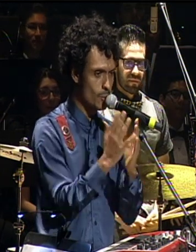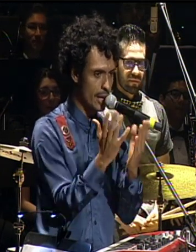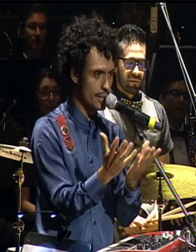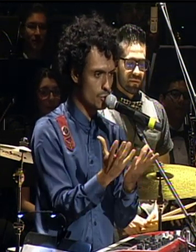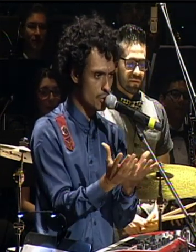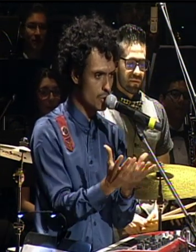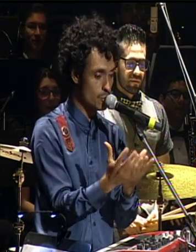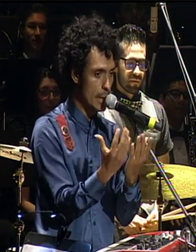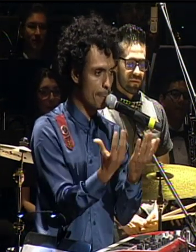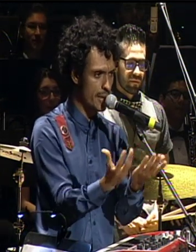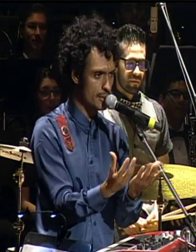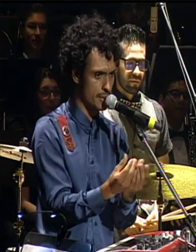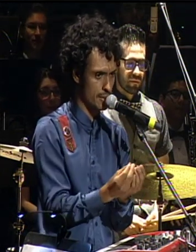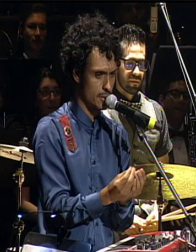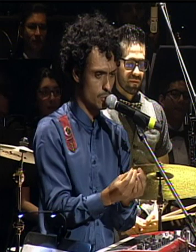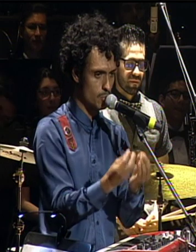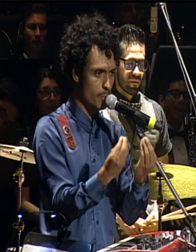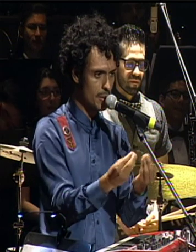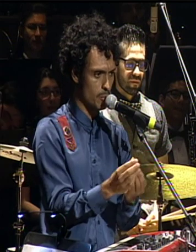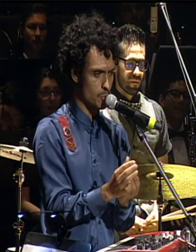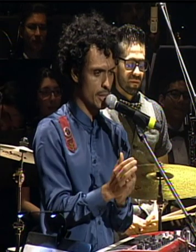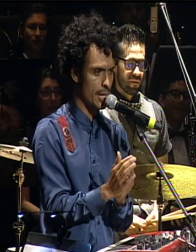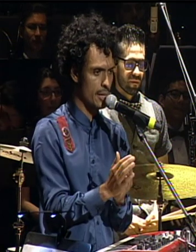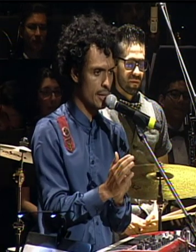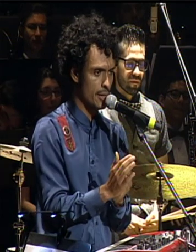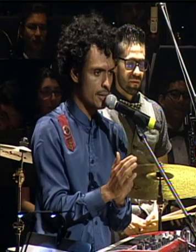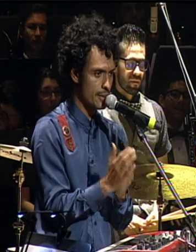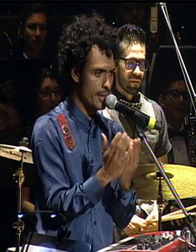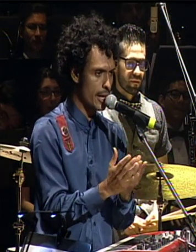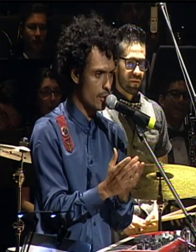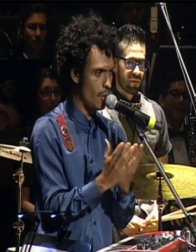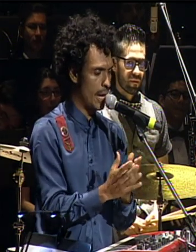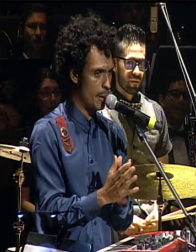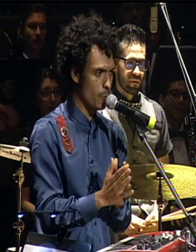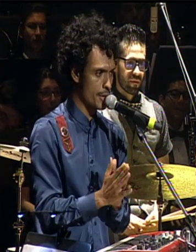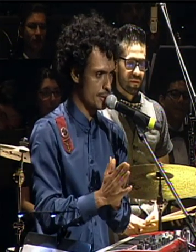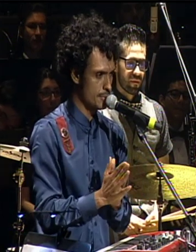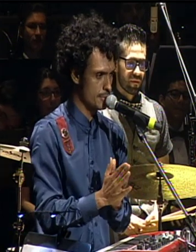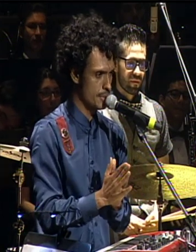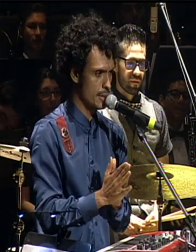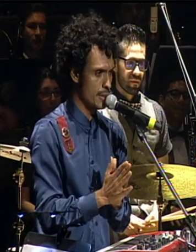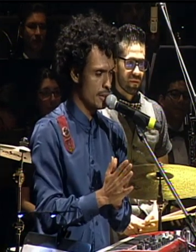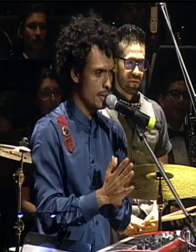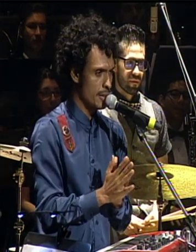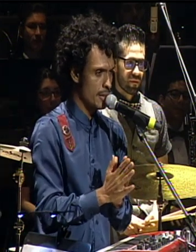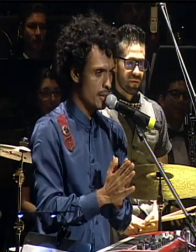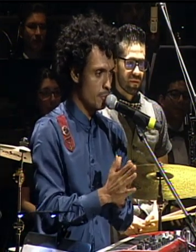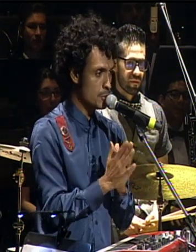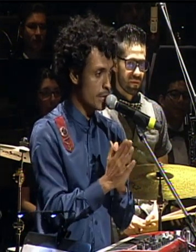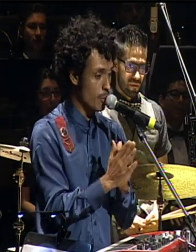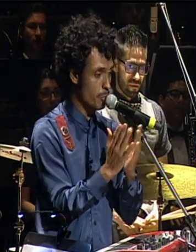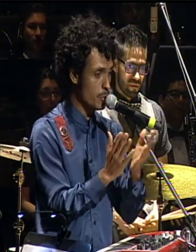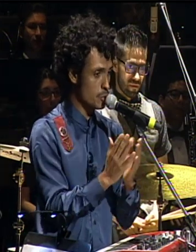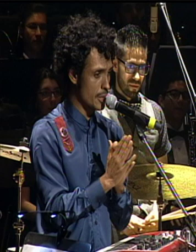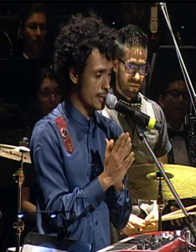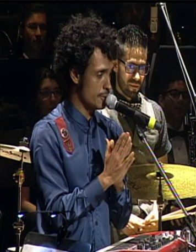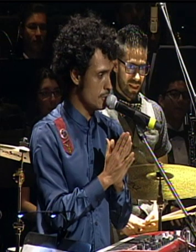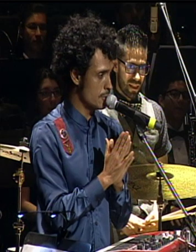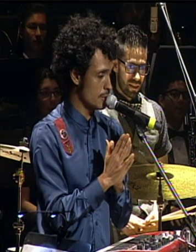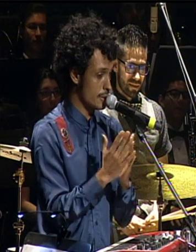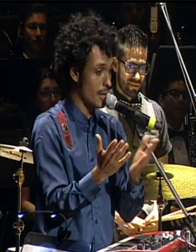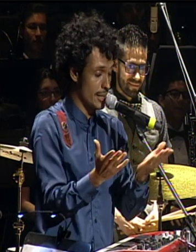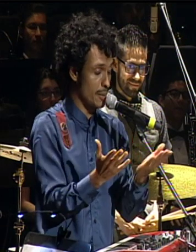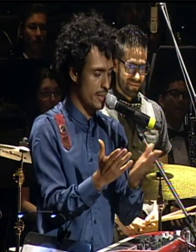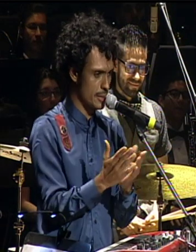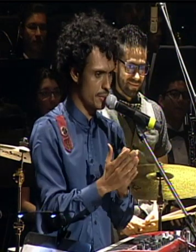Es una canción, es una pieza, es un momento musical dedicado a la muerte. Y Mozart compuso esa